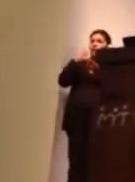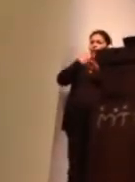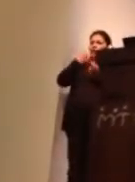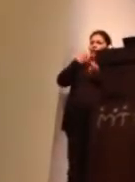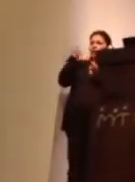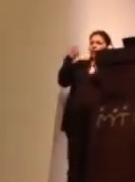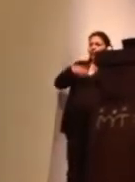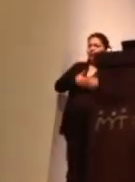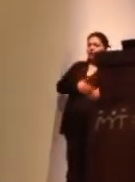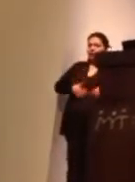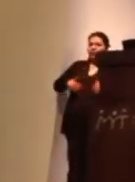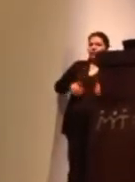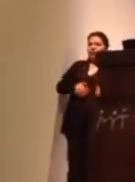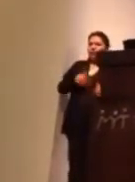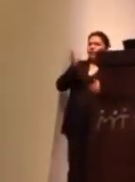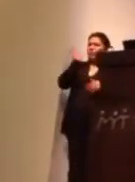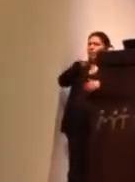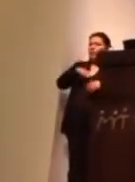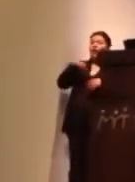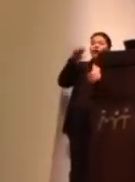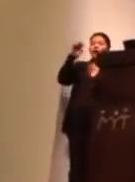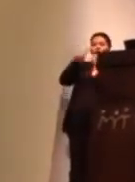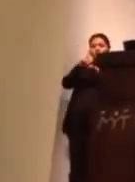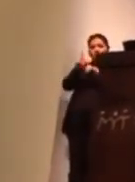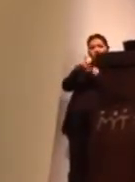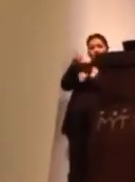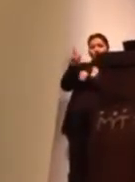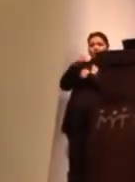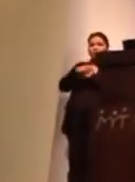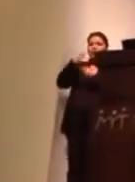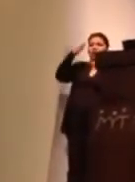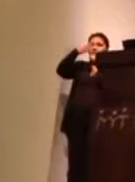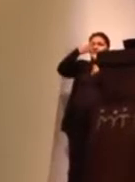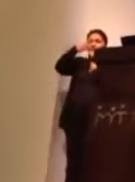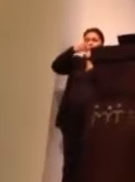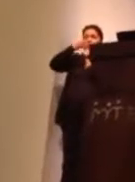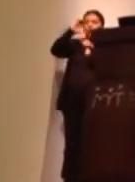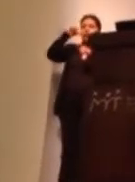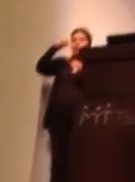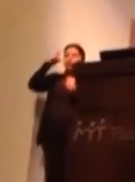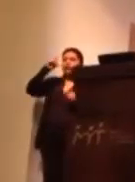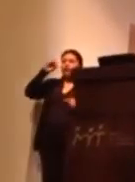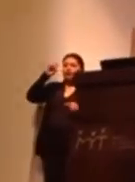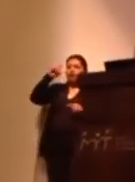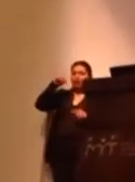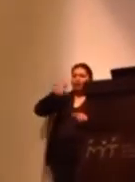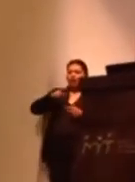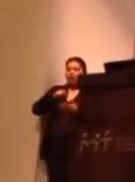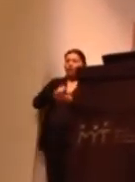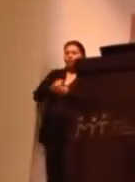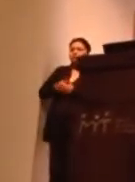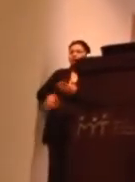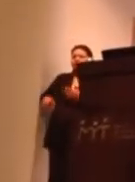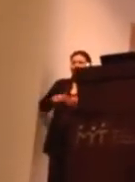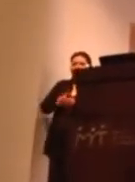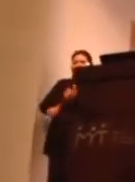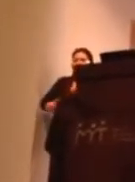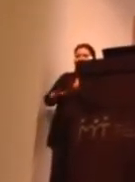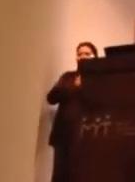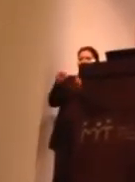problemas gastrointestinales, específicamente de la cándida, que tienen diarreas, que